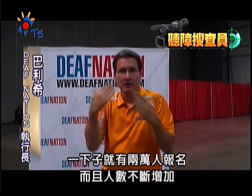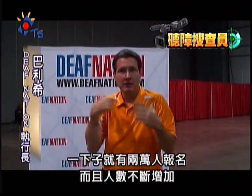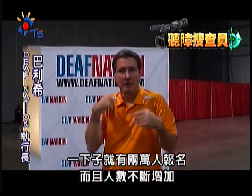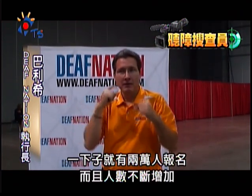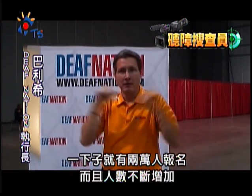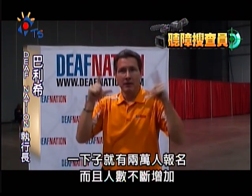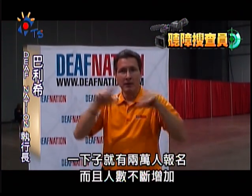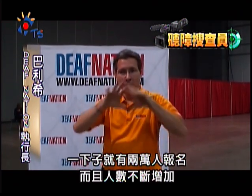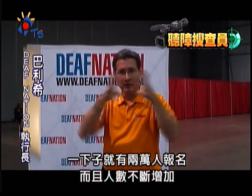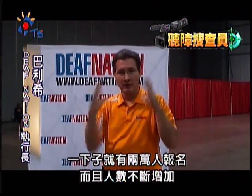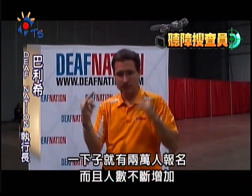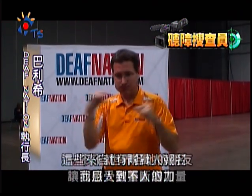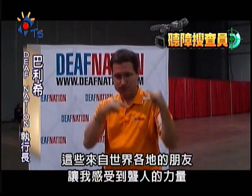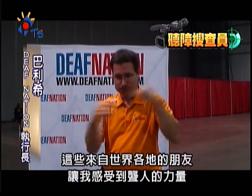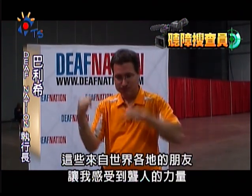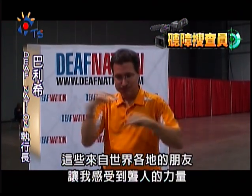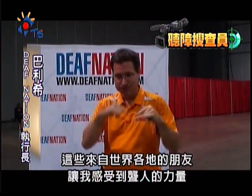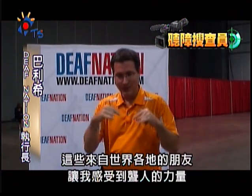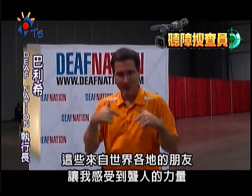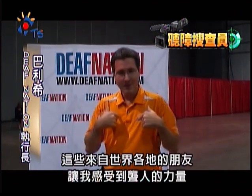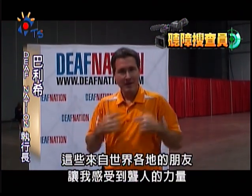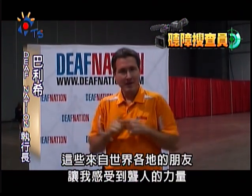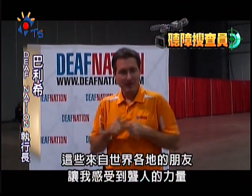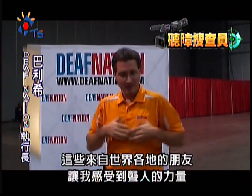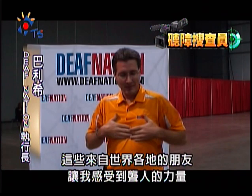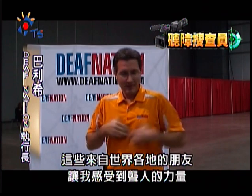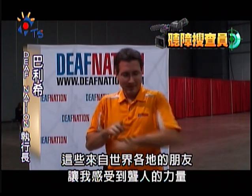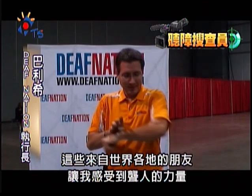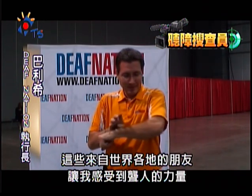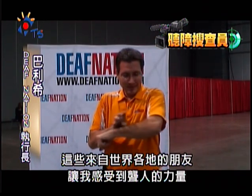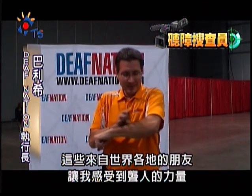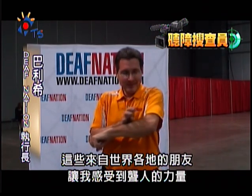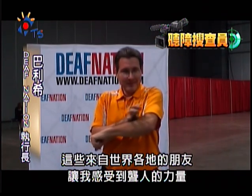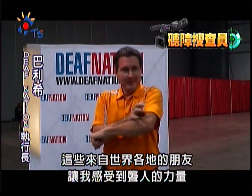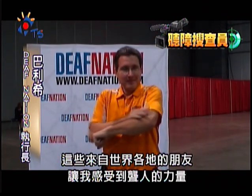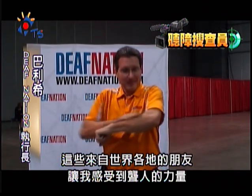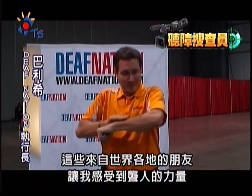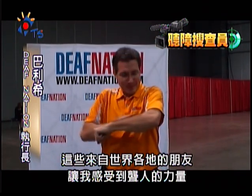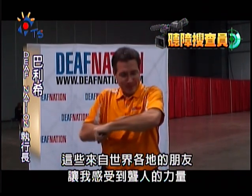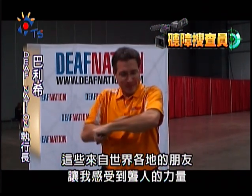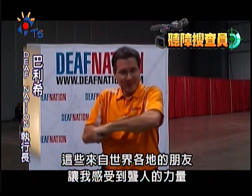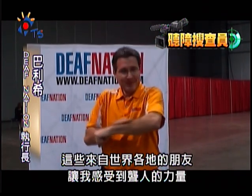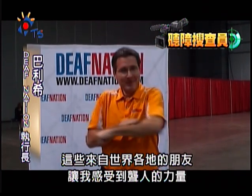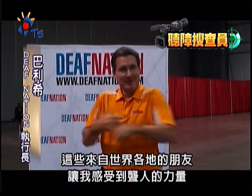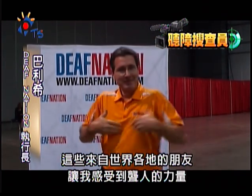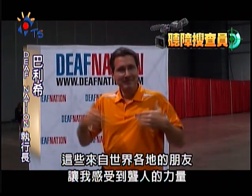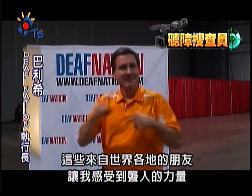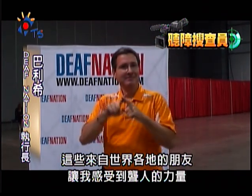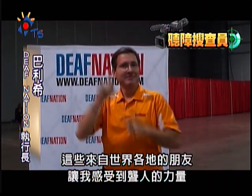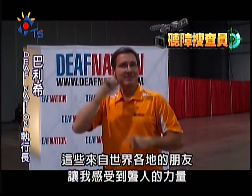加。这些来自世界各地的朋友让我感受到聋人的力